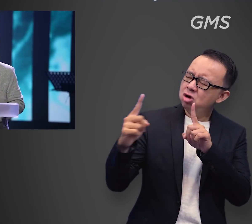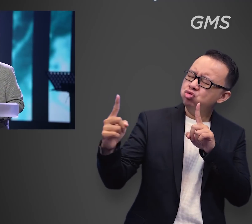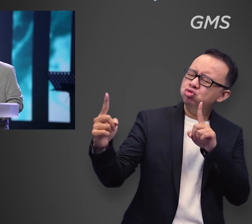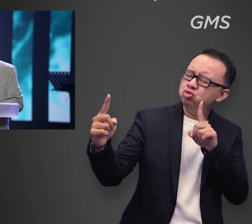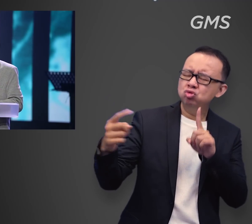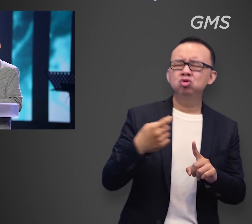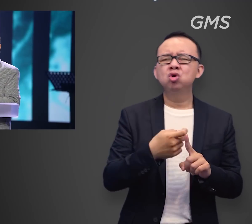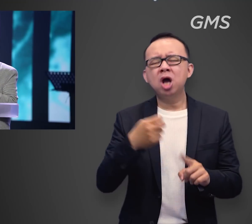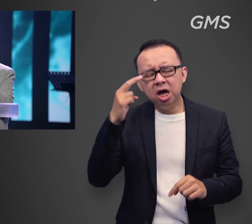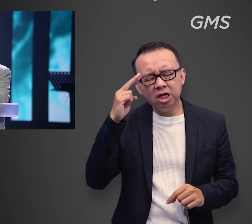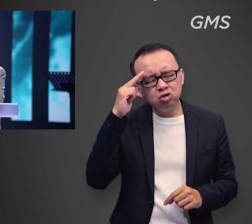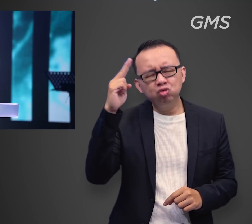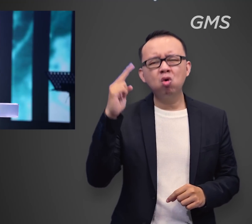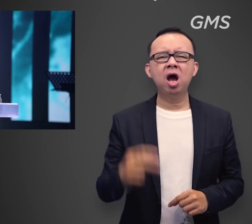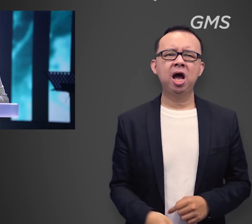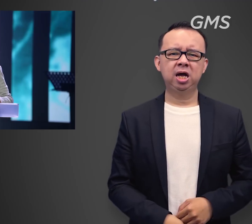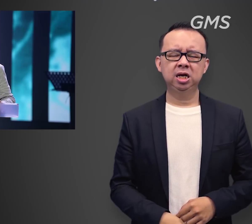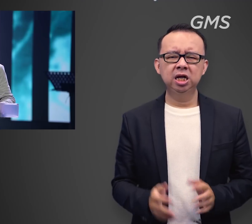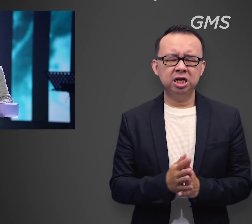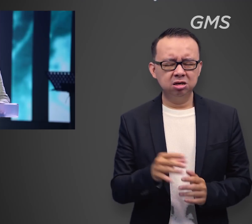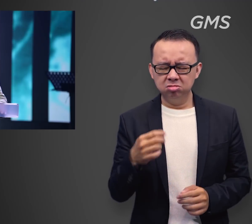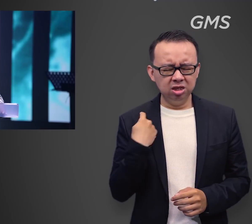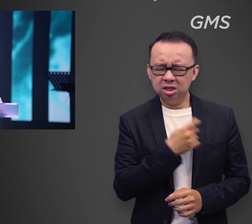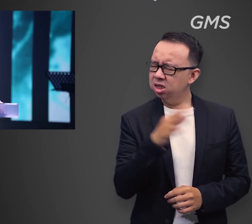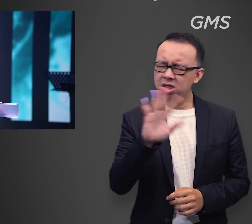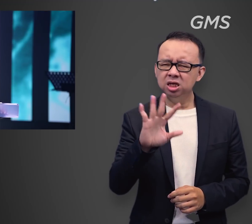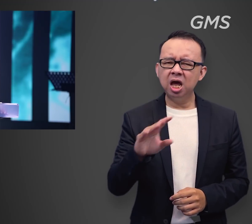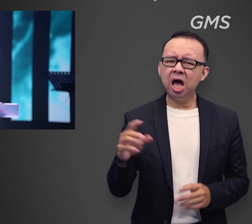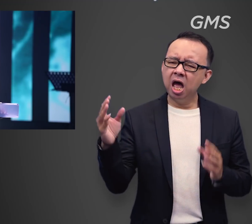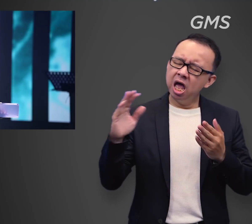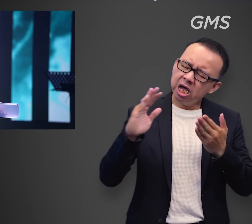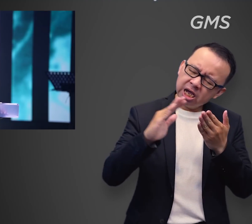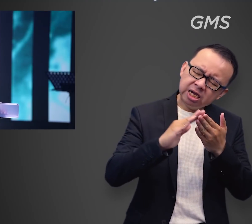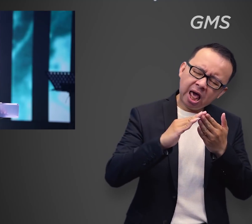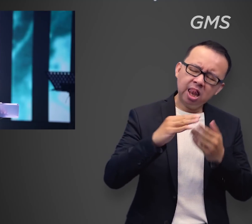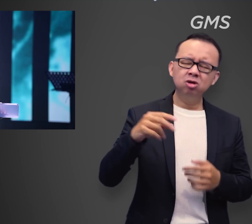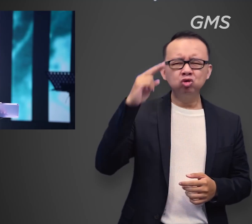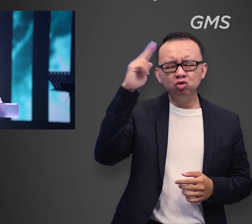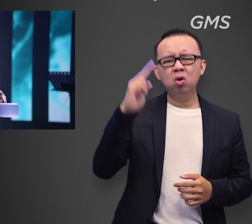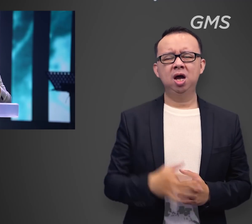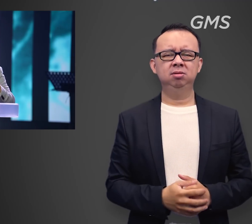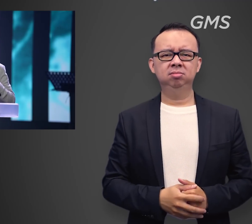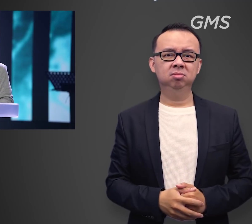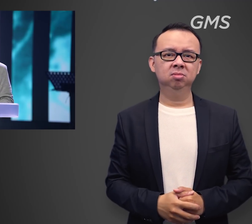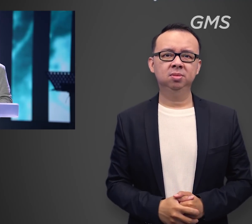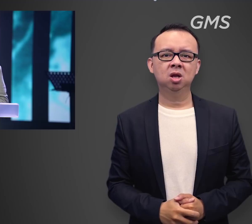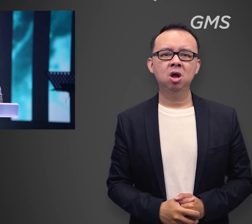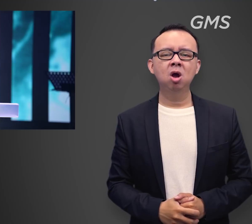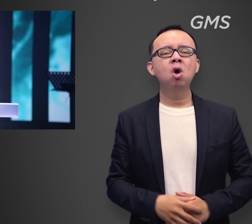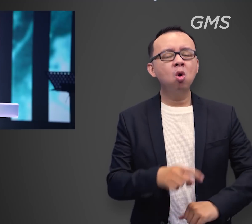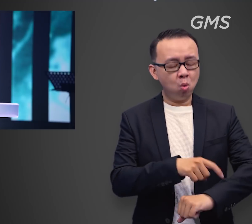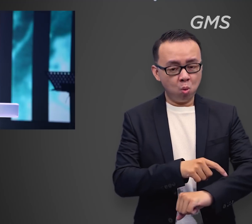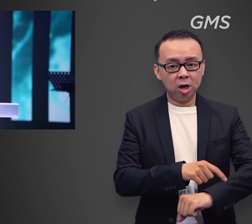Karena dosa kita tidak lagi bisa mengenal Tuhan secara pribadi buat hidup kita. Makanya ketika Tuhan melihat